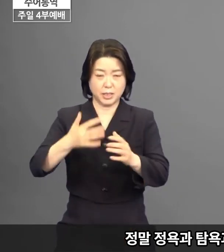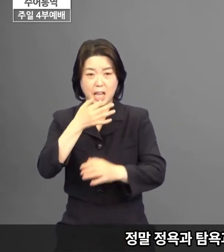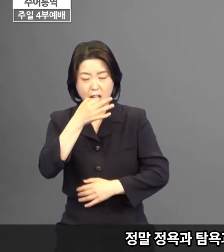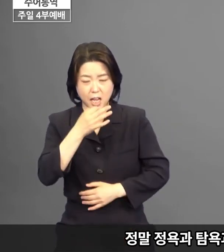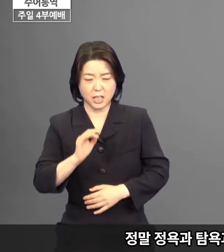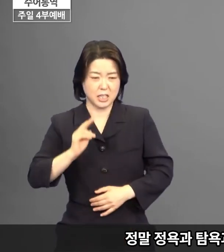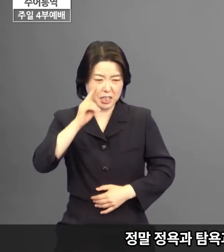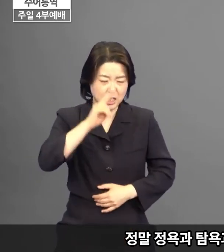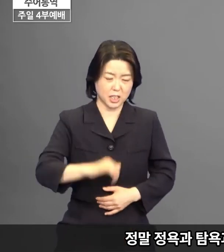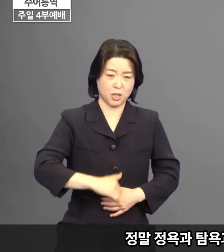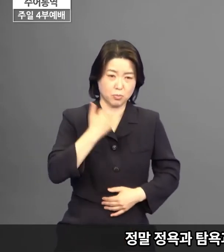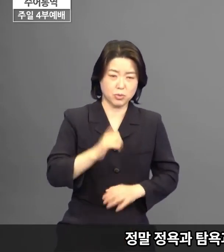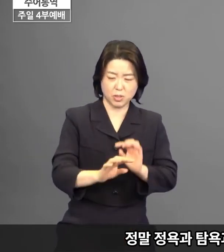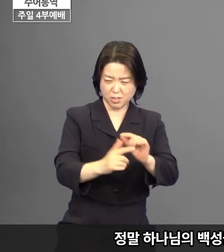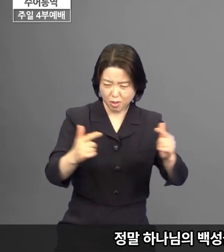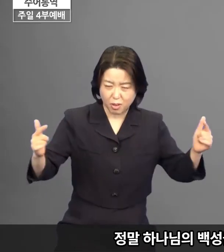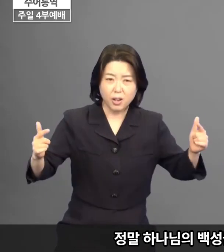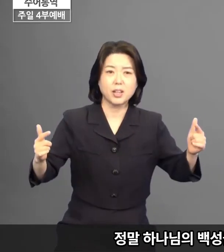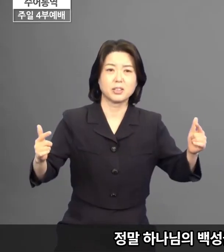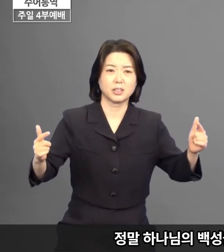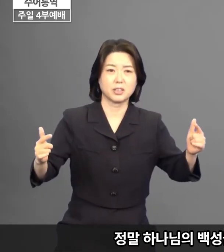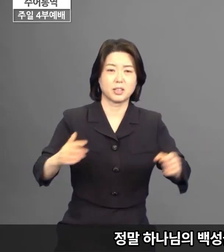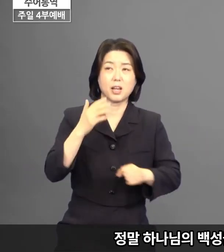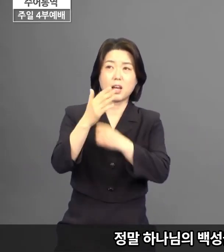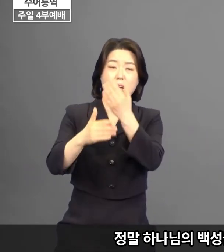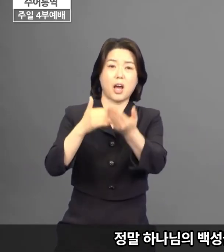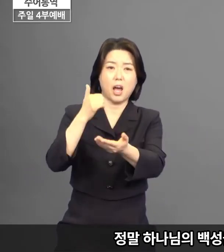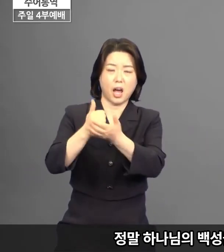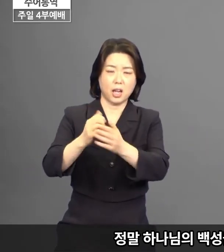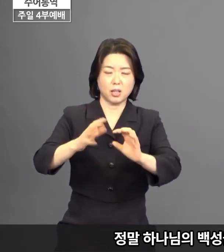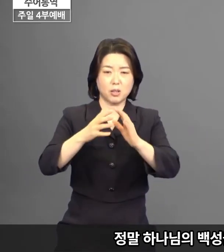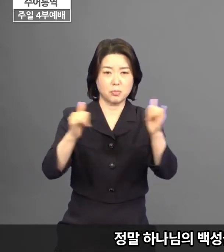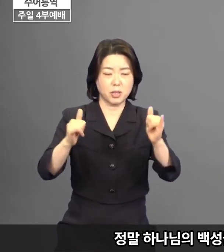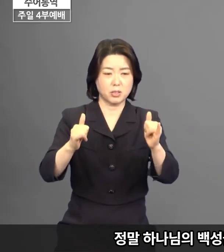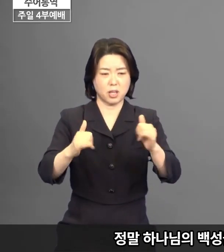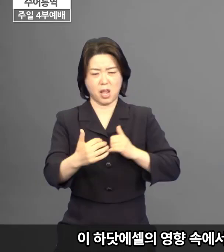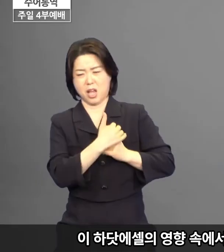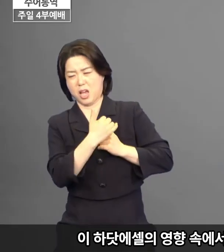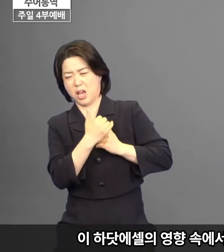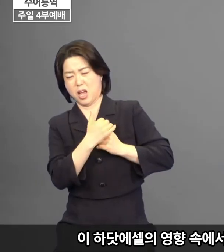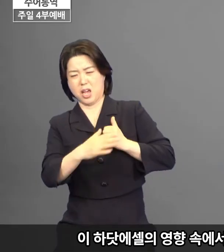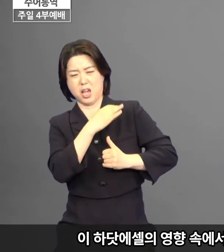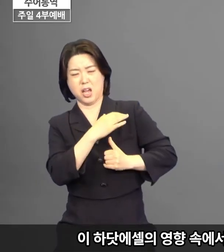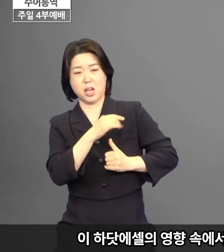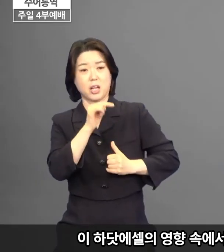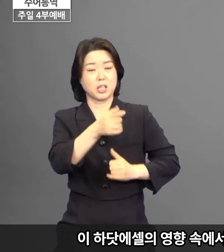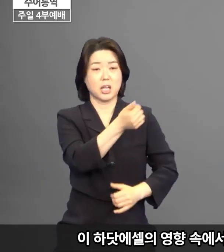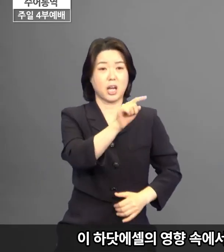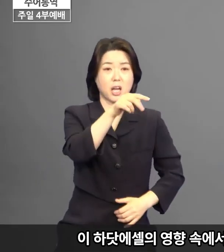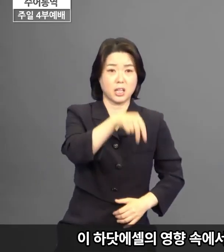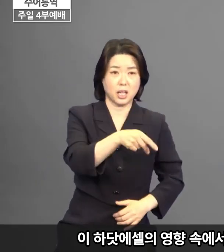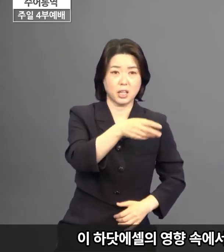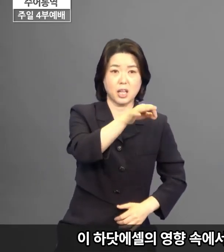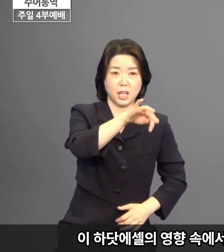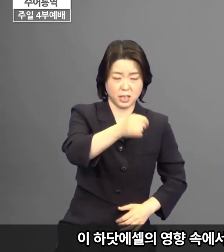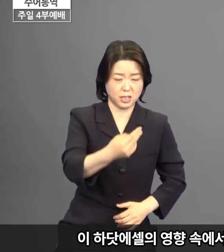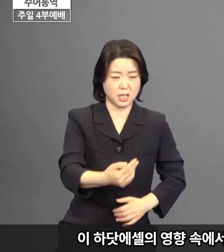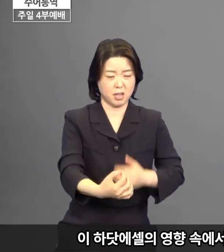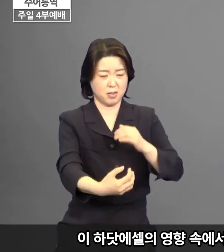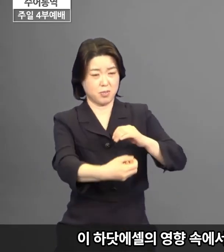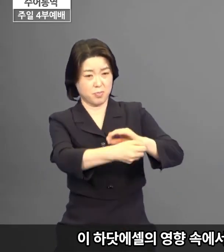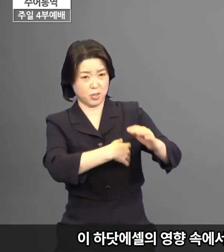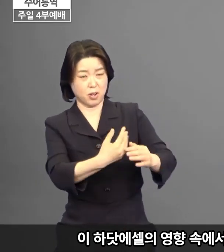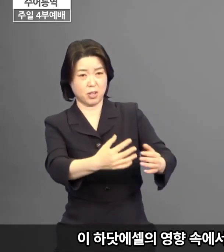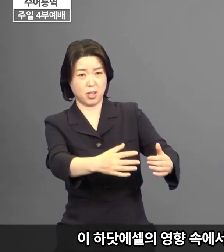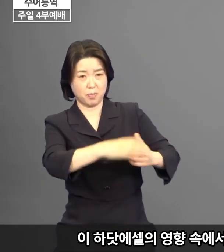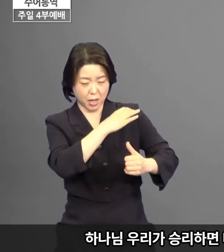시기와 분노와 온갖 정말 하나님의 백성들을 죽이려고 달려드는 이 하닷에셀의 영향 속에서 이미 승리하신